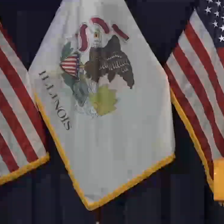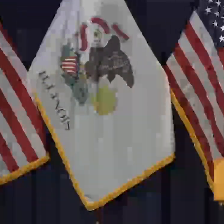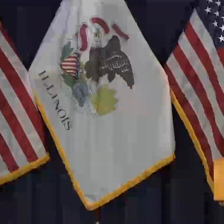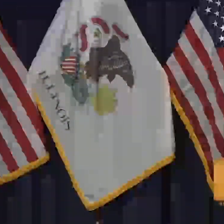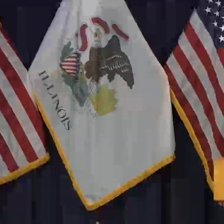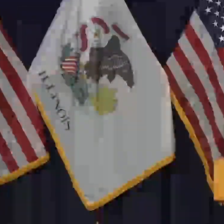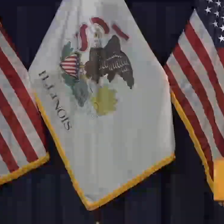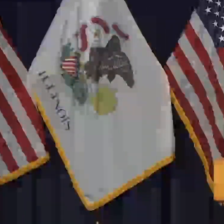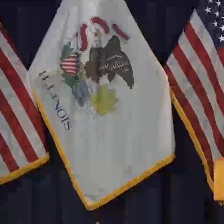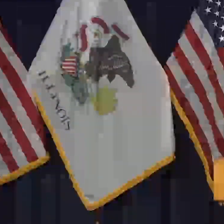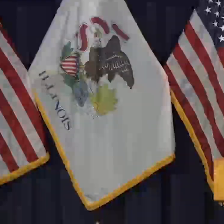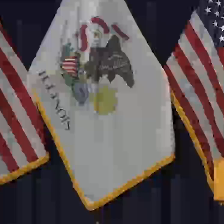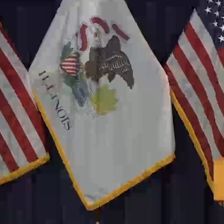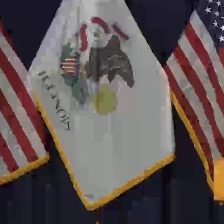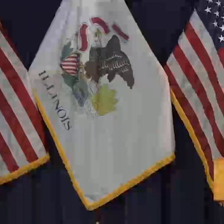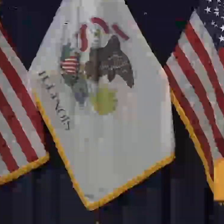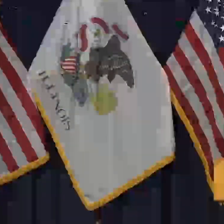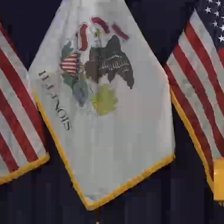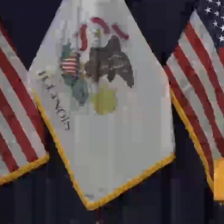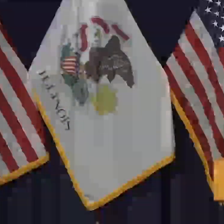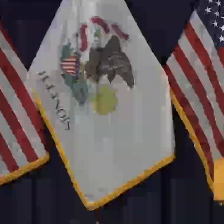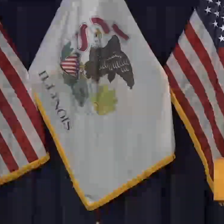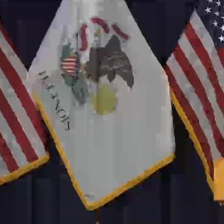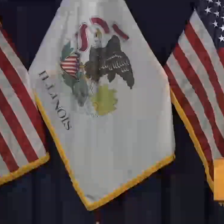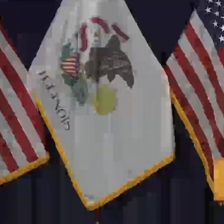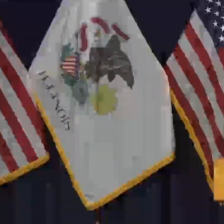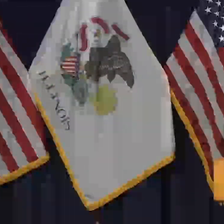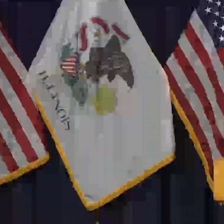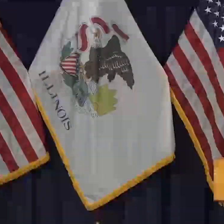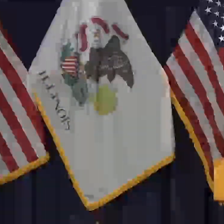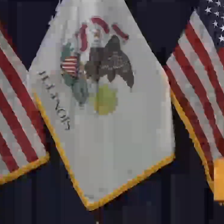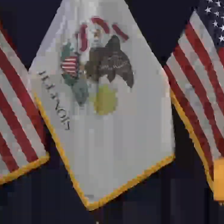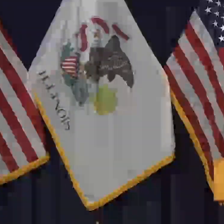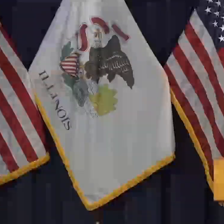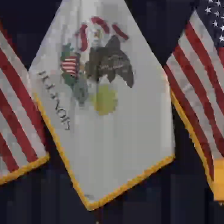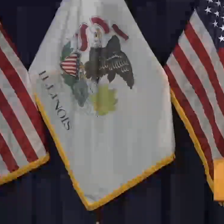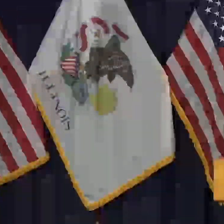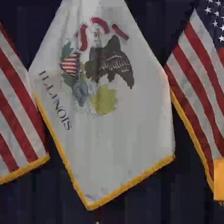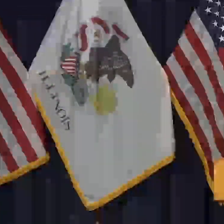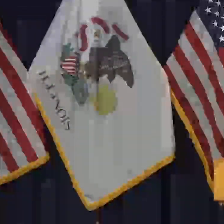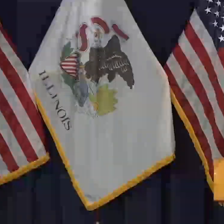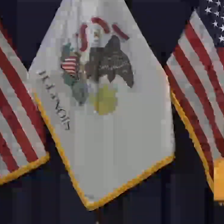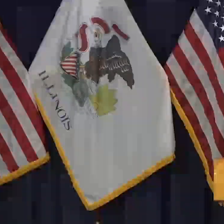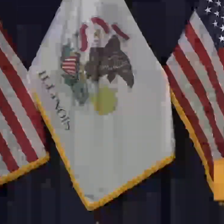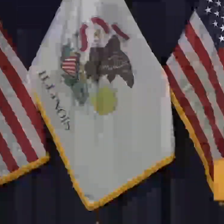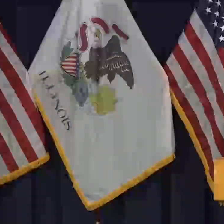Sycamore, Hanover Park, Streamwood y Wheeling. Más de